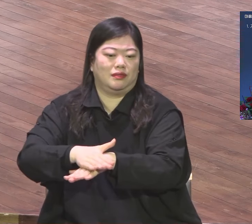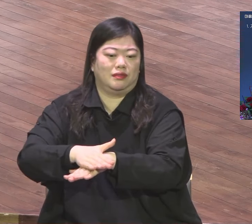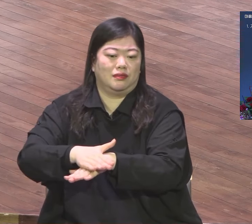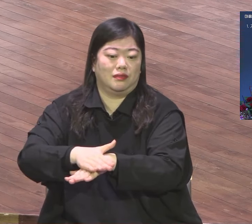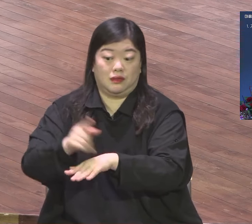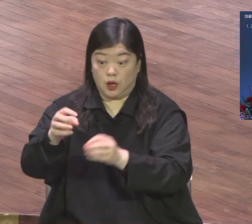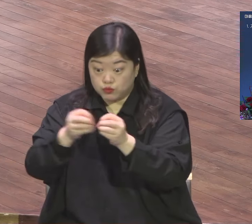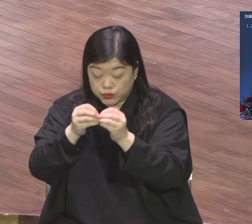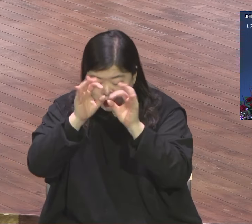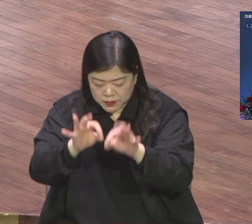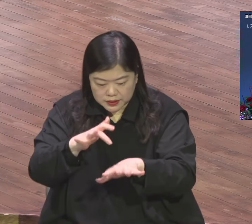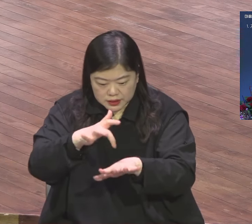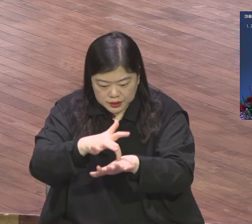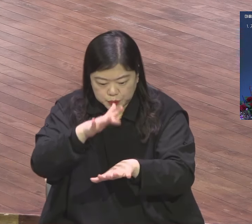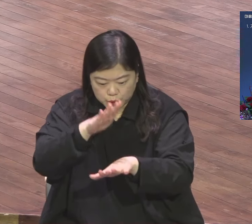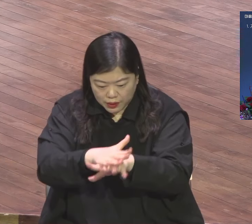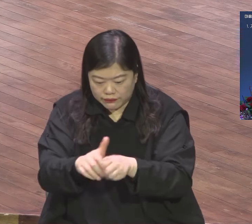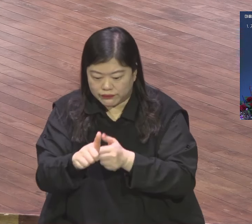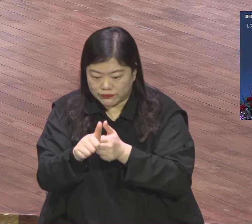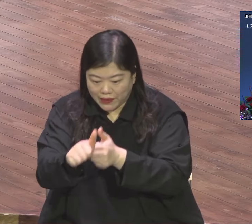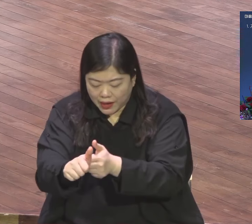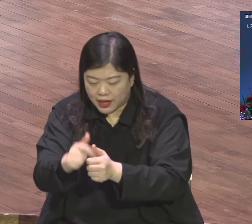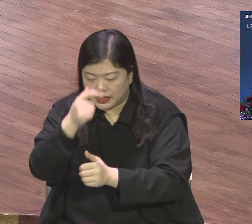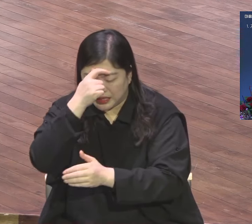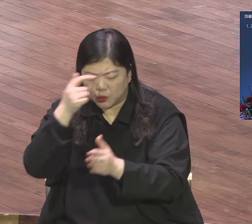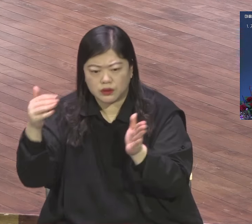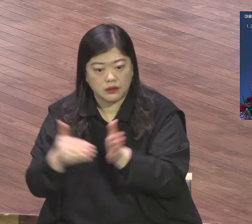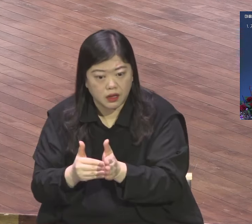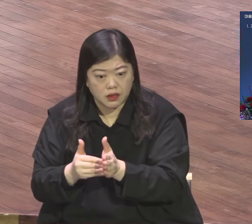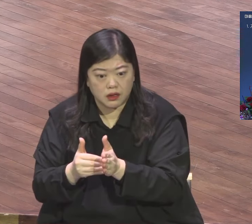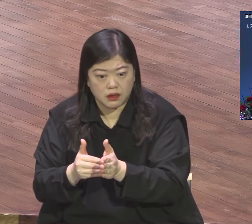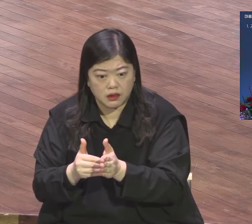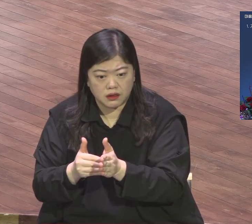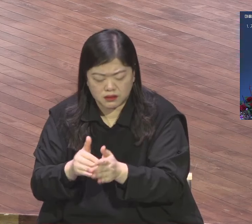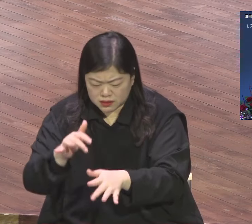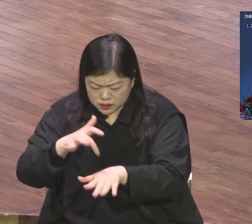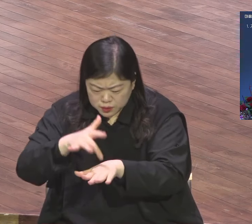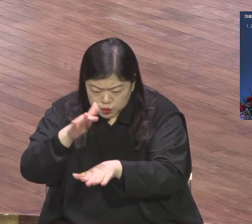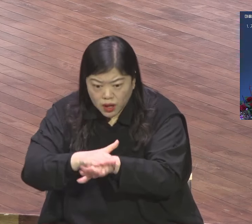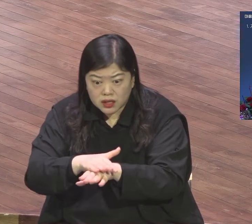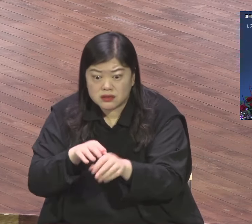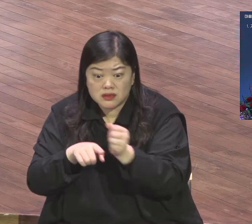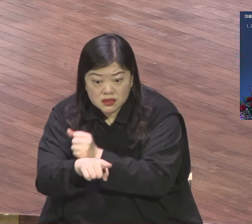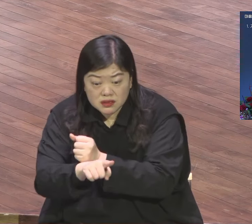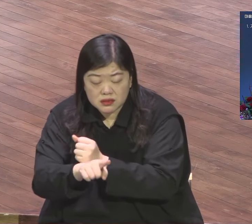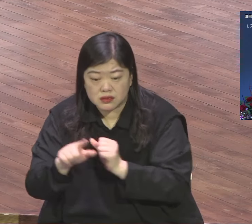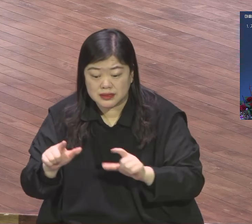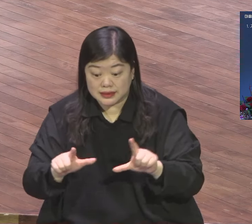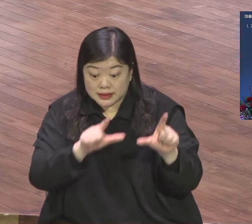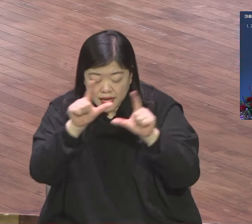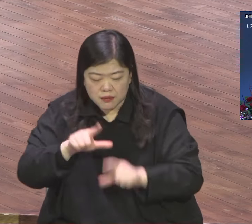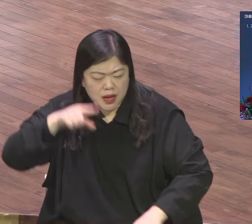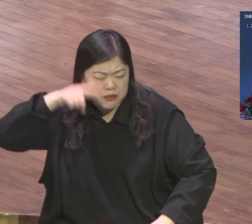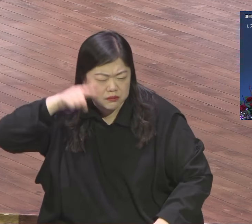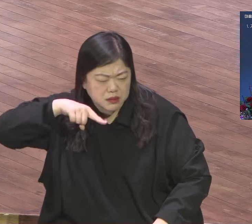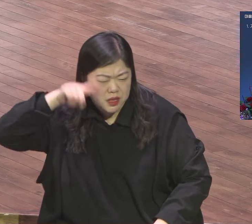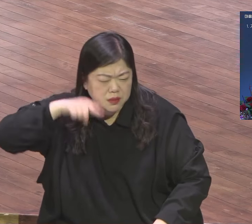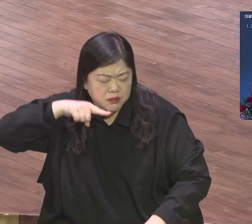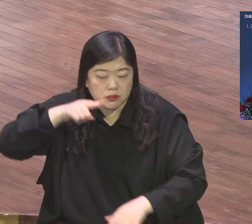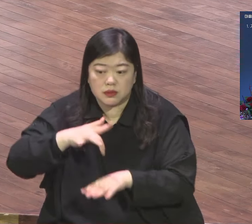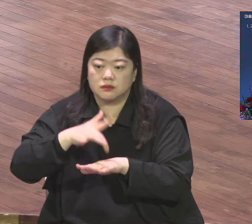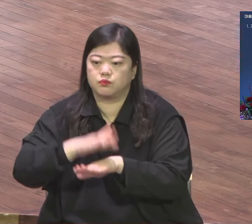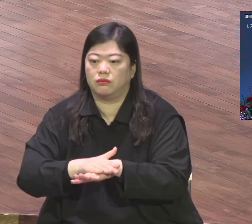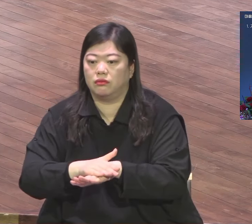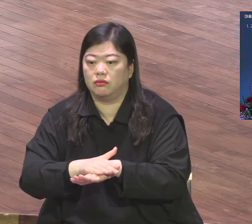예수님의 삶이 뭐요? 기도로 완전히 생활화되어 있는 기도로 생활화되어 있다 하는